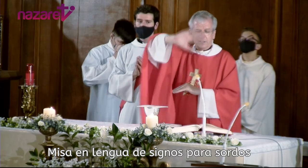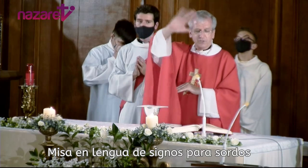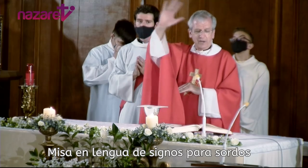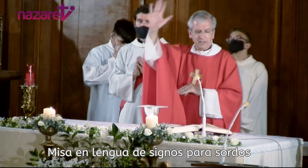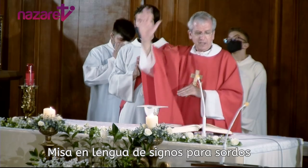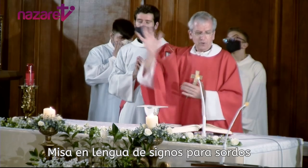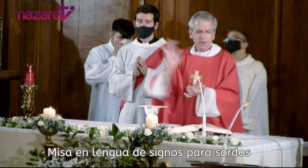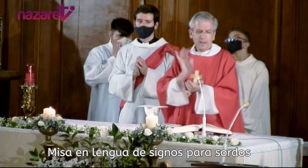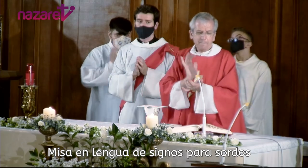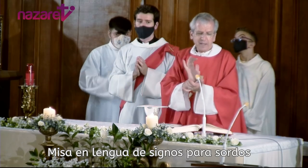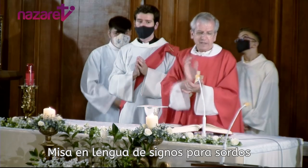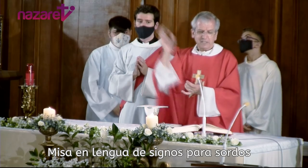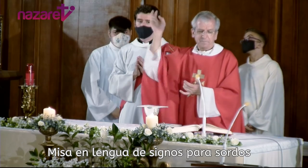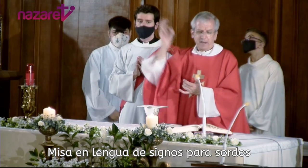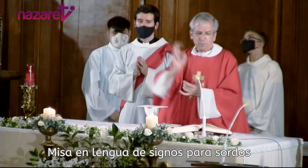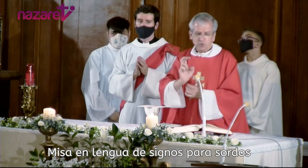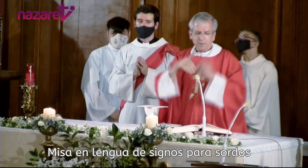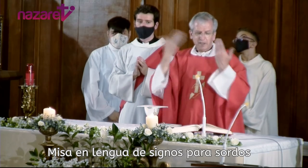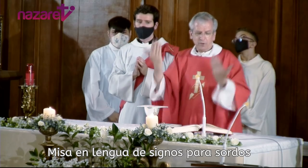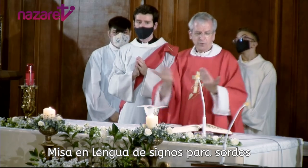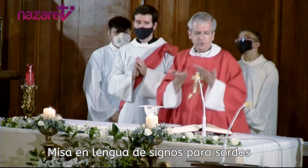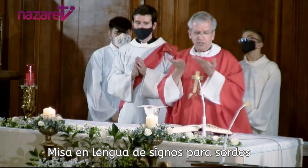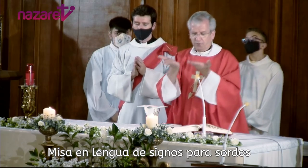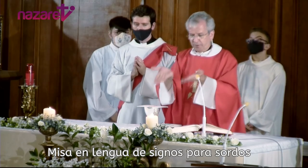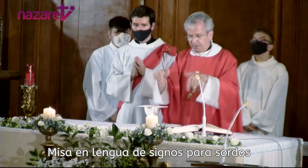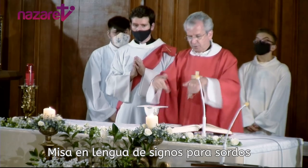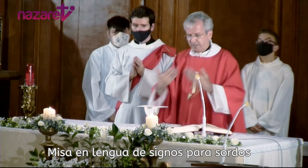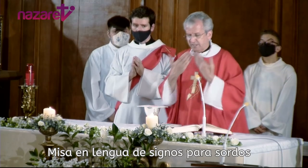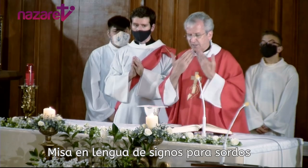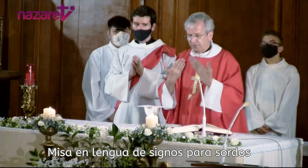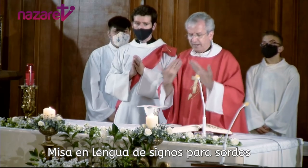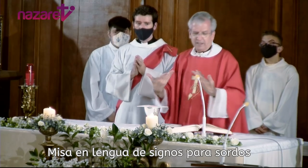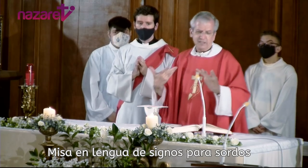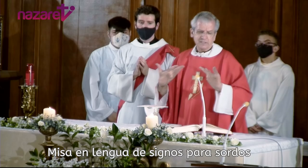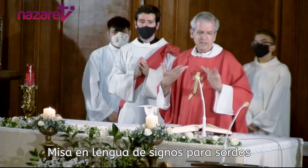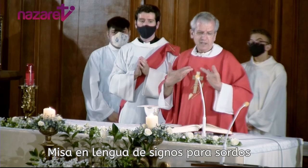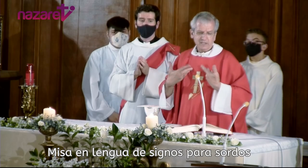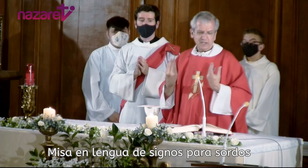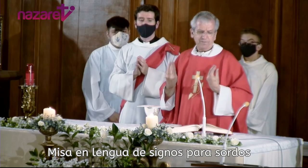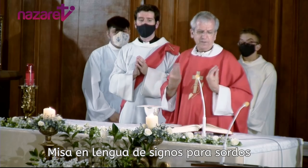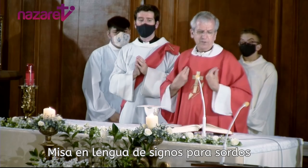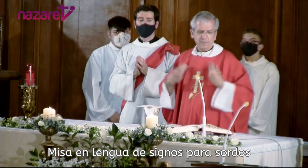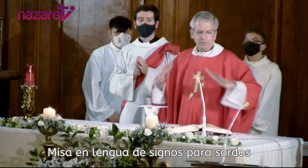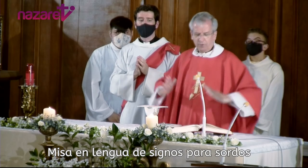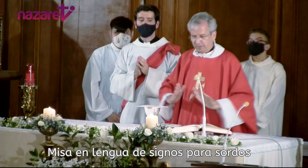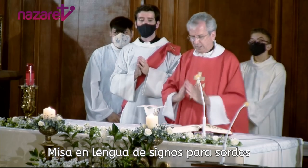ascensión al cielo, mientras esperamos su venida gloriosa, te ofrecemos en esta acción de gracias el sacrificio vivo y